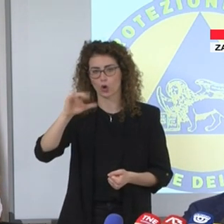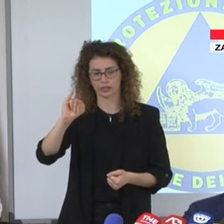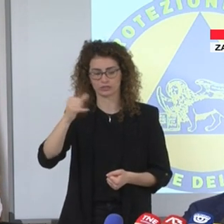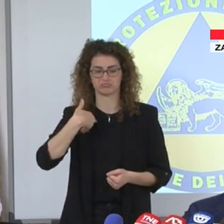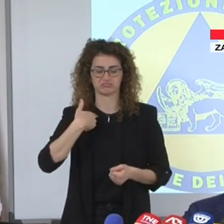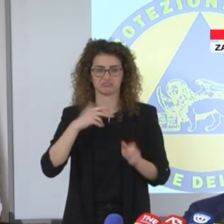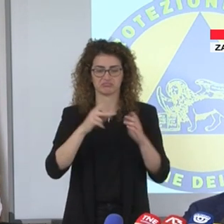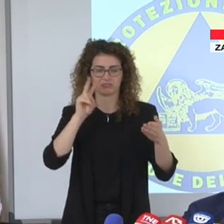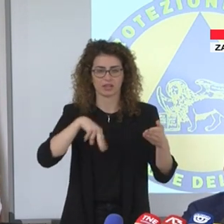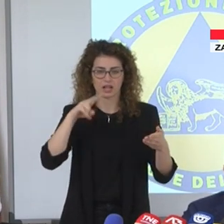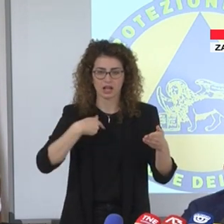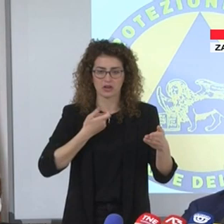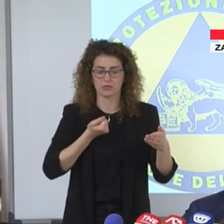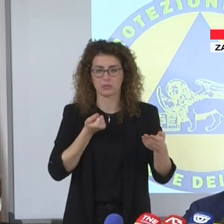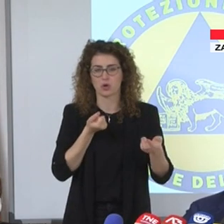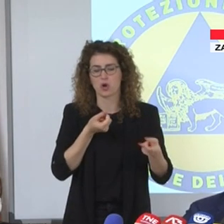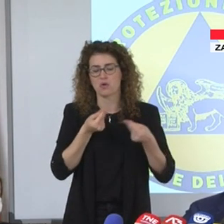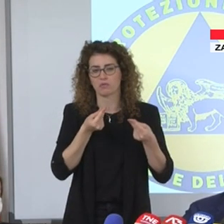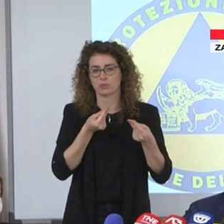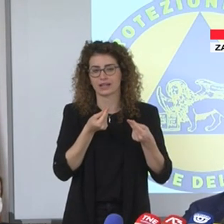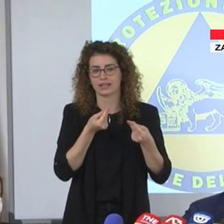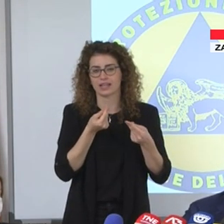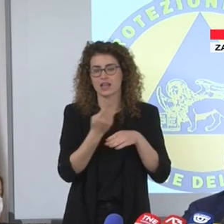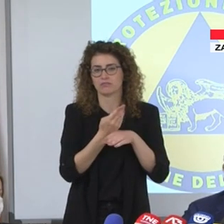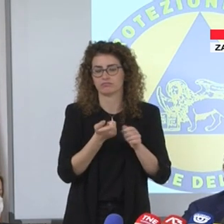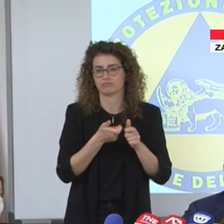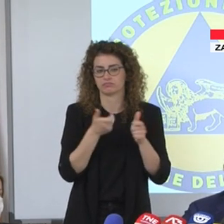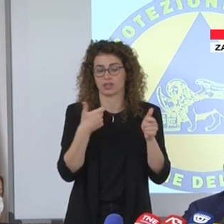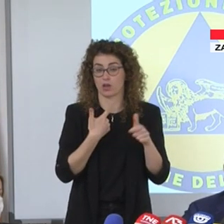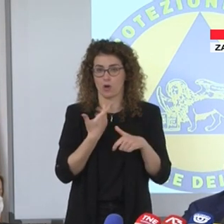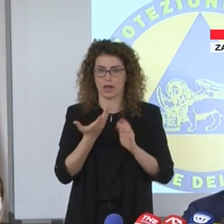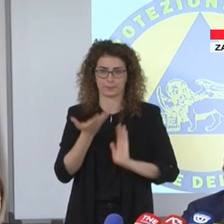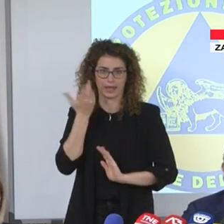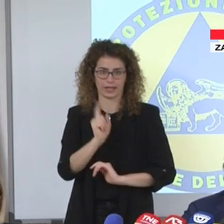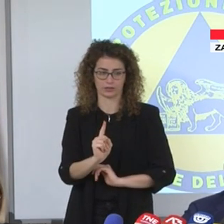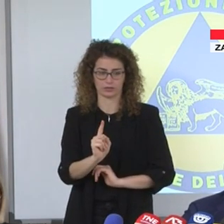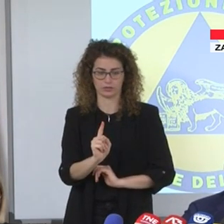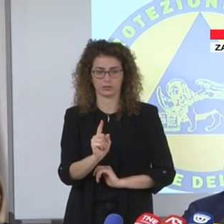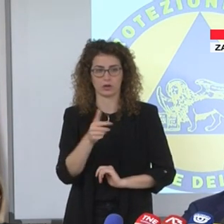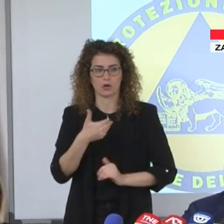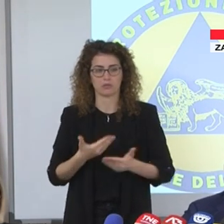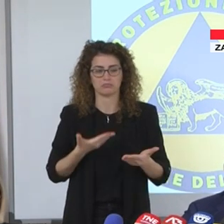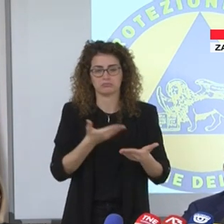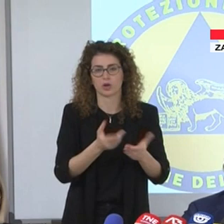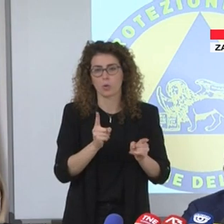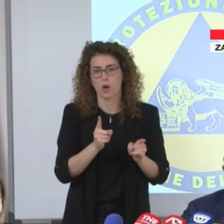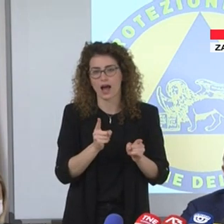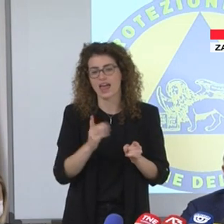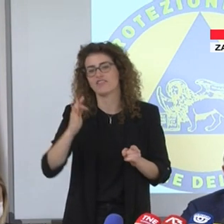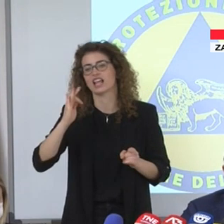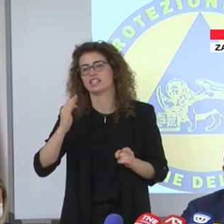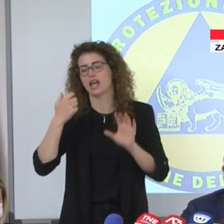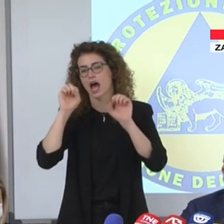leggo di dati di aumenti di fatturato, altro, ma io non sono un esperto di questo. Noi abbiamo messo a disposizione anche la finanziaria regionale